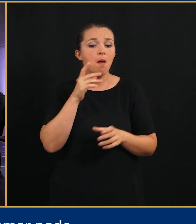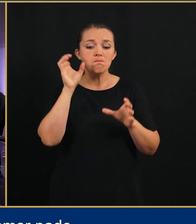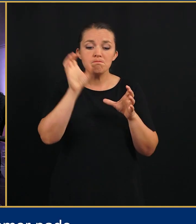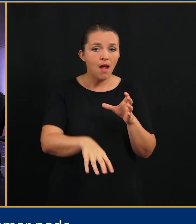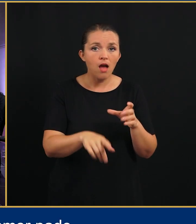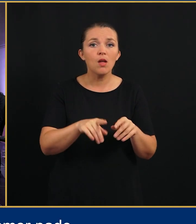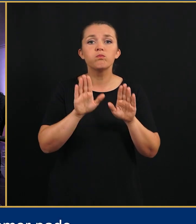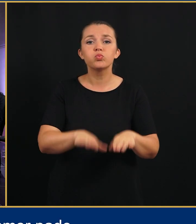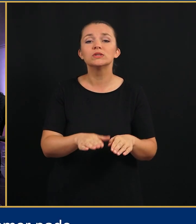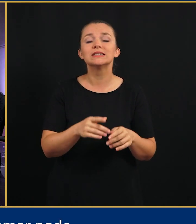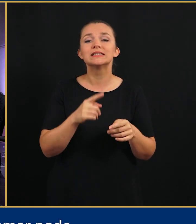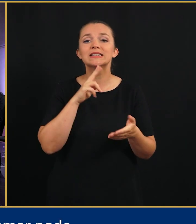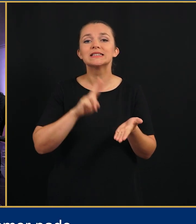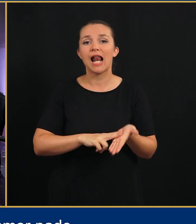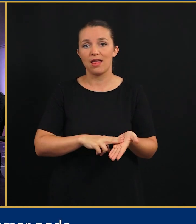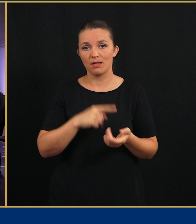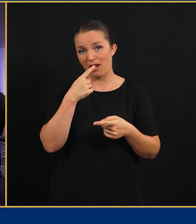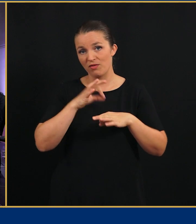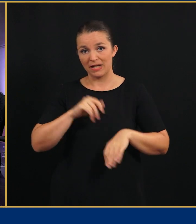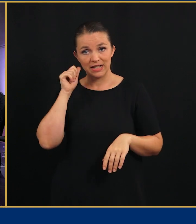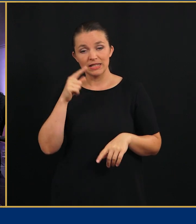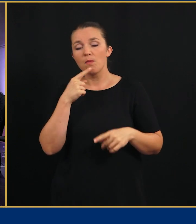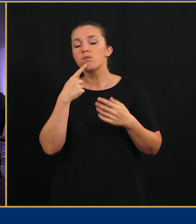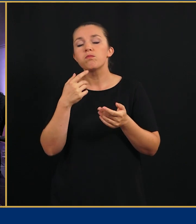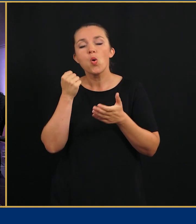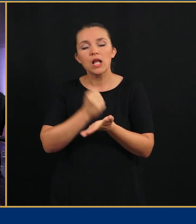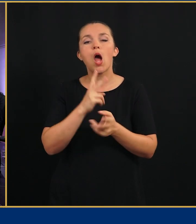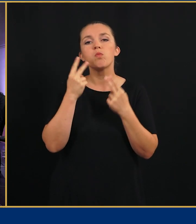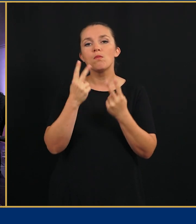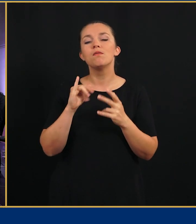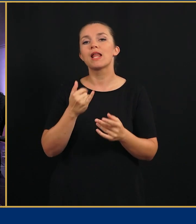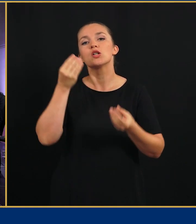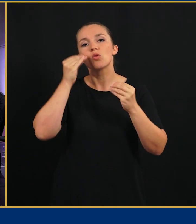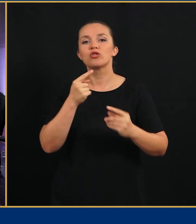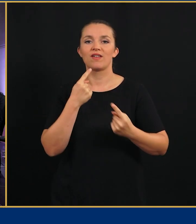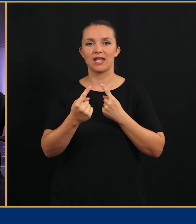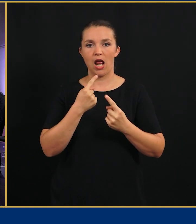pade, pusti sled, je ponovila predsednica in poudarila pomen spoštljivega dialoga.